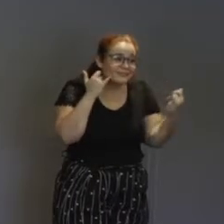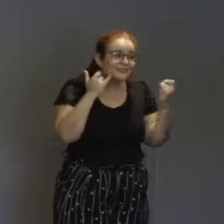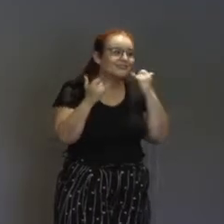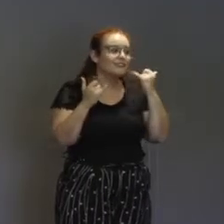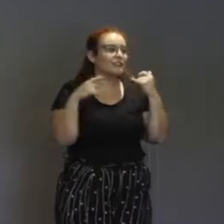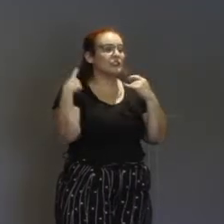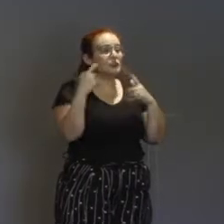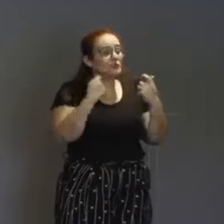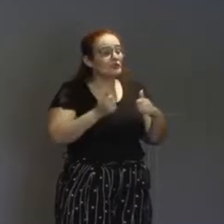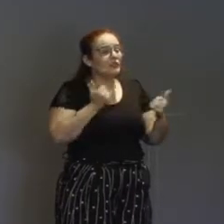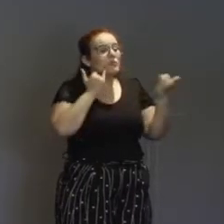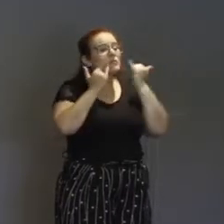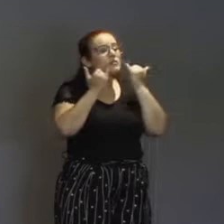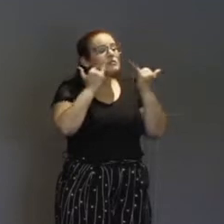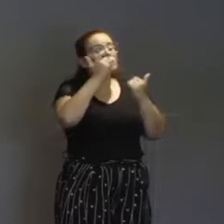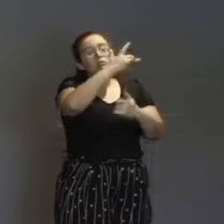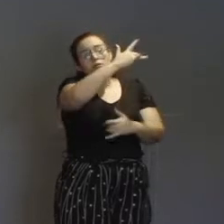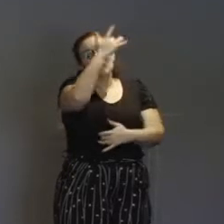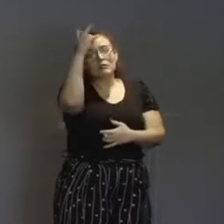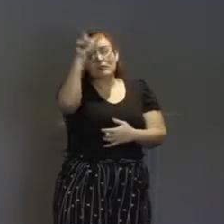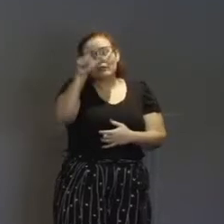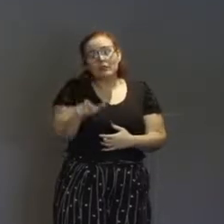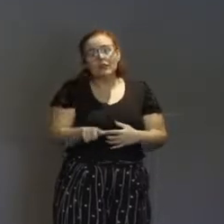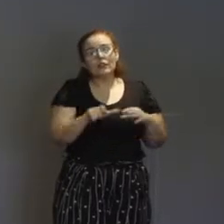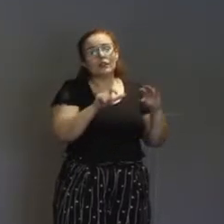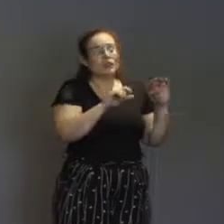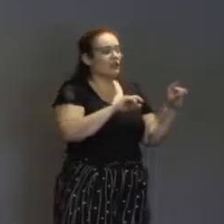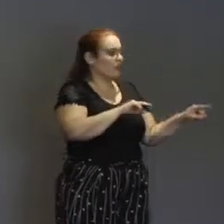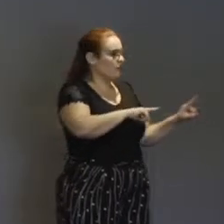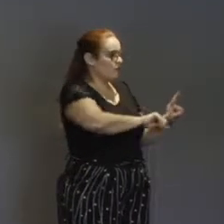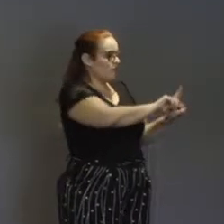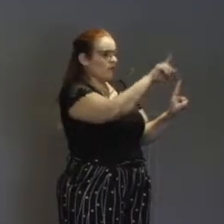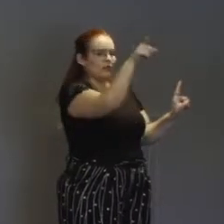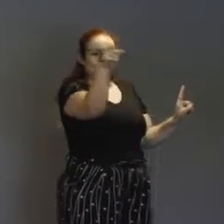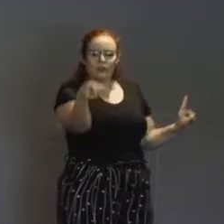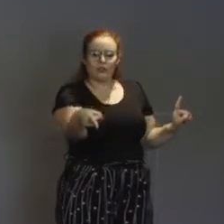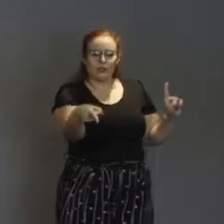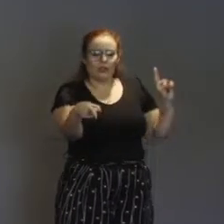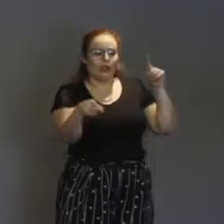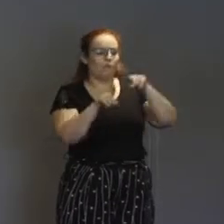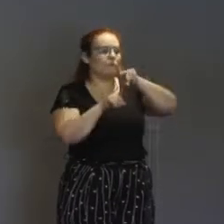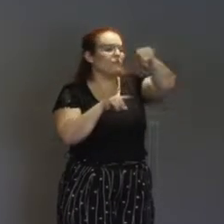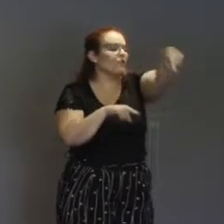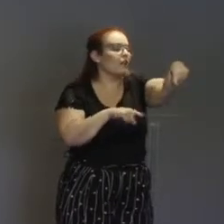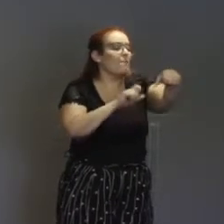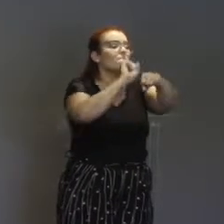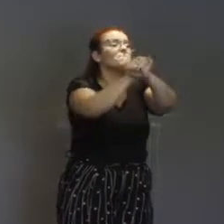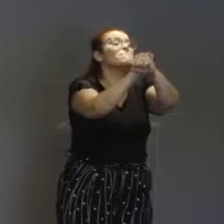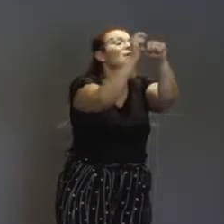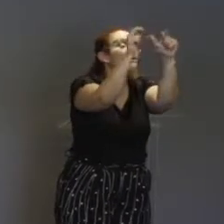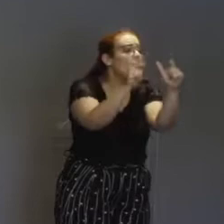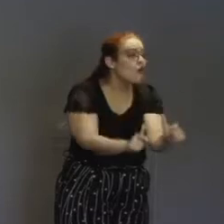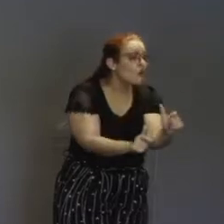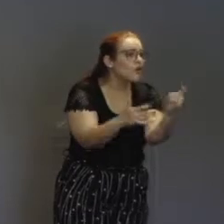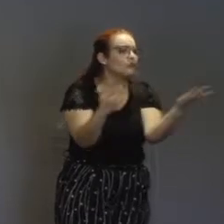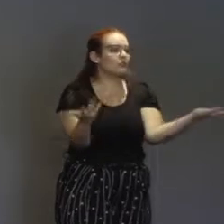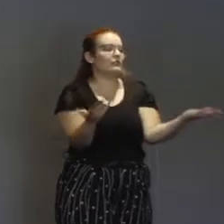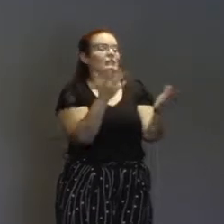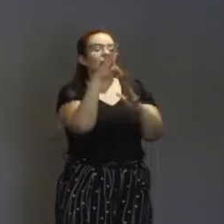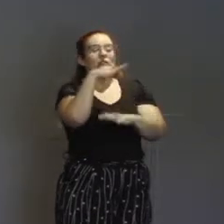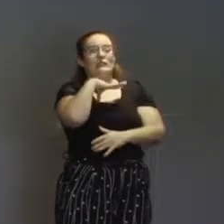precisa desses dados para saber onde as pessoas estão, de onde elas estão saindo, para onde elas estão indo, onde que elas param. E aí também a gente constrói essa